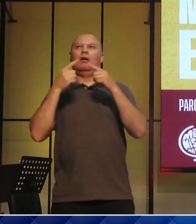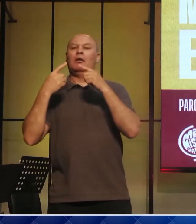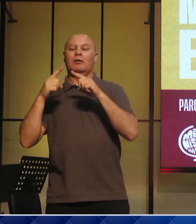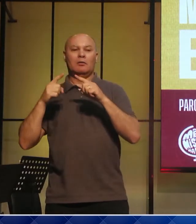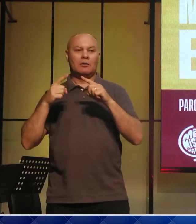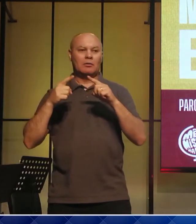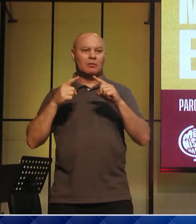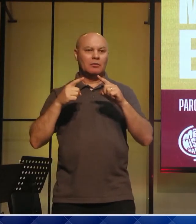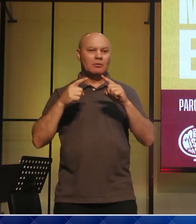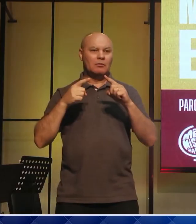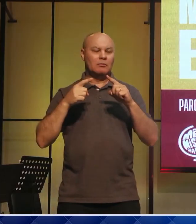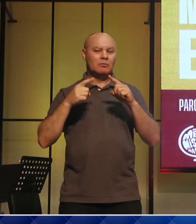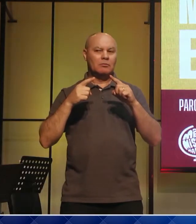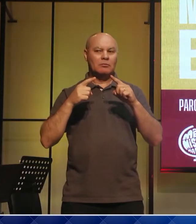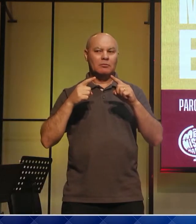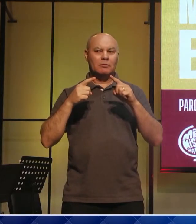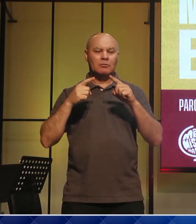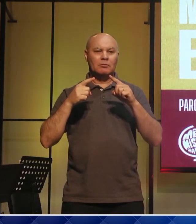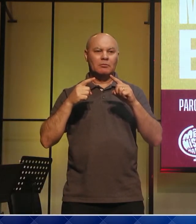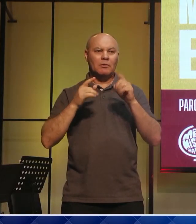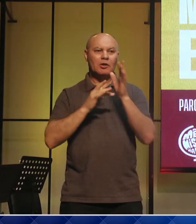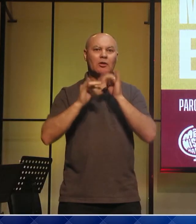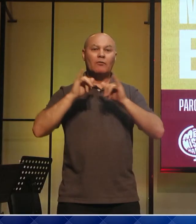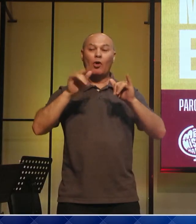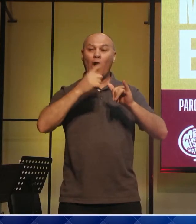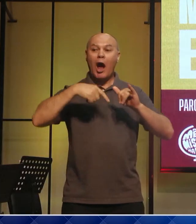alegria tinha que ser completa.